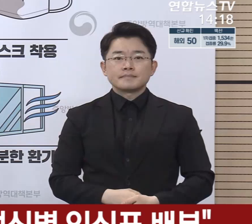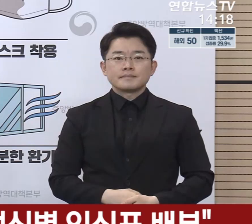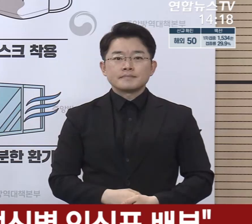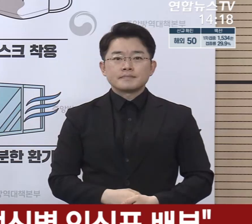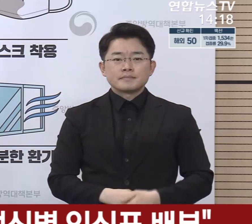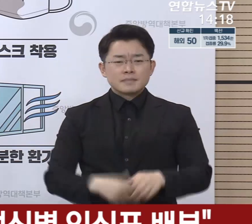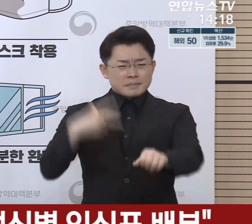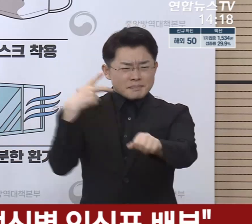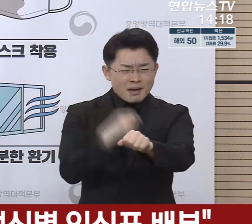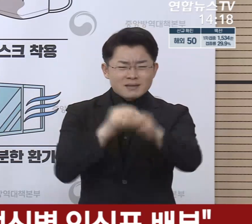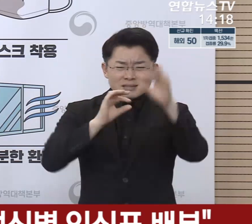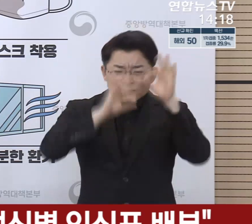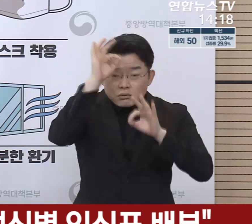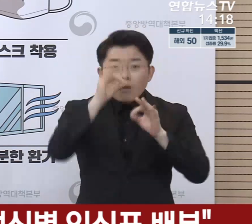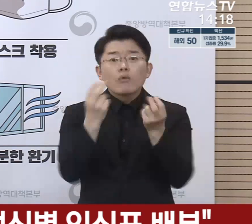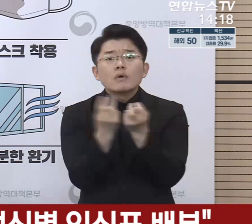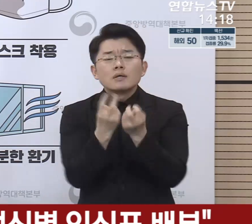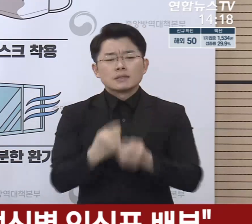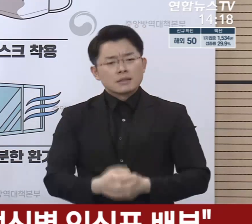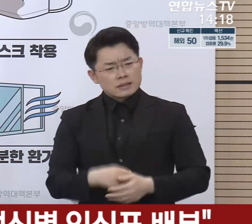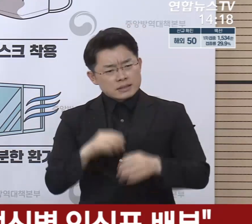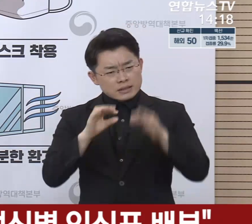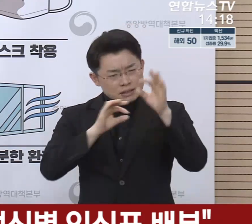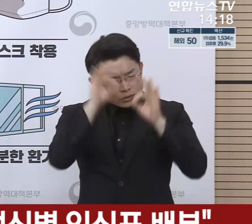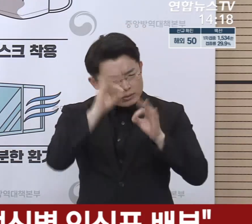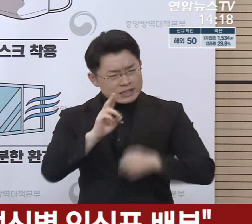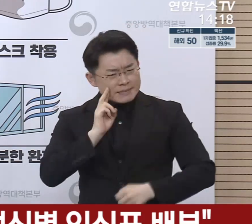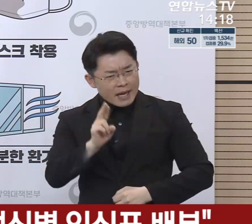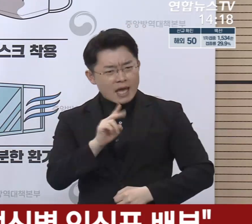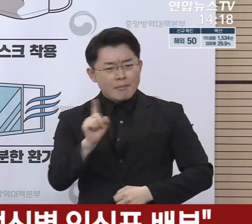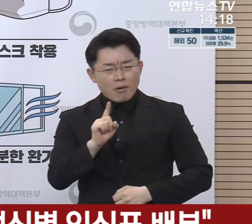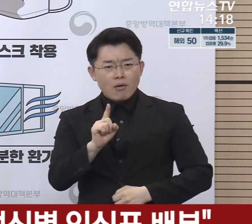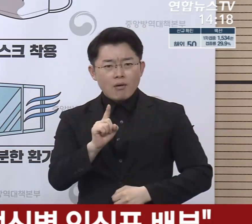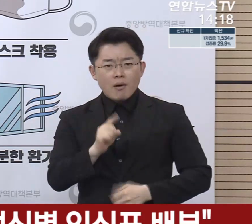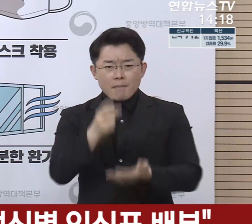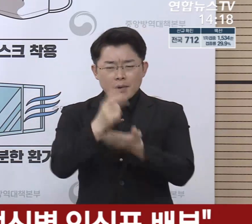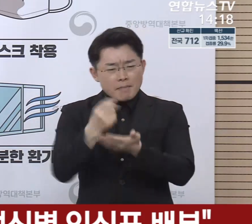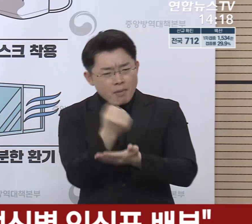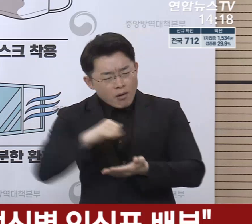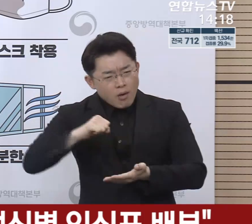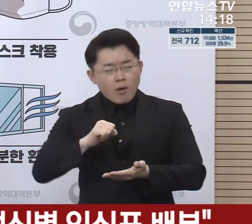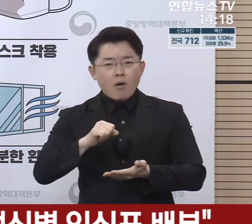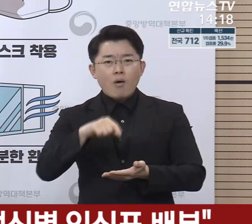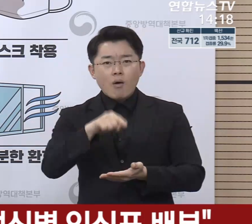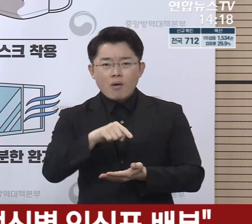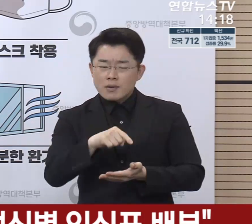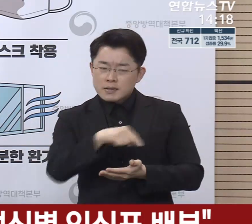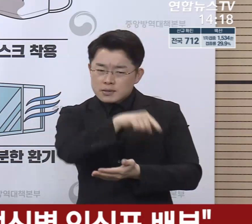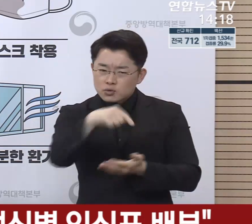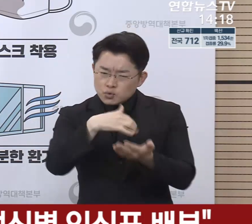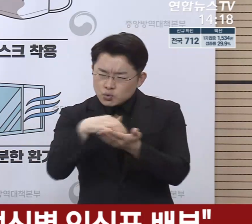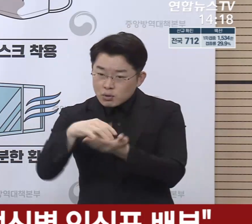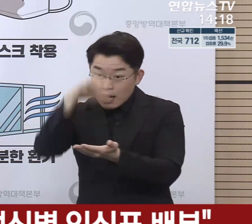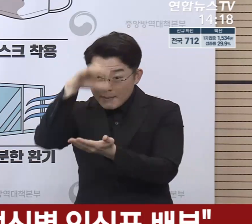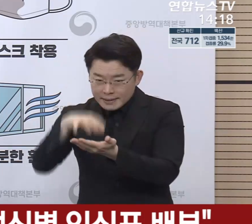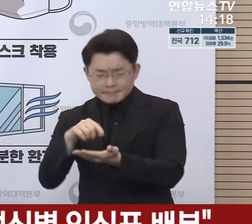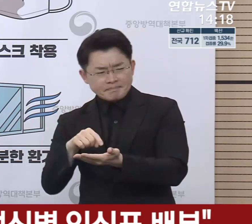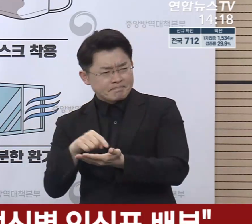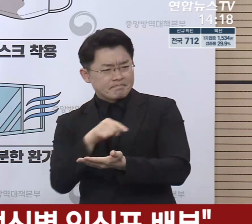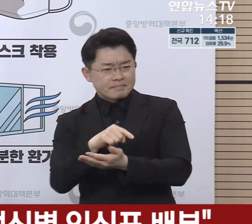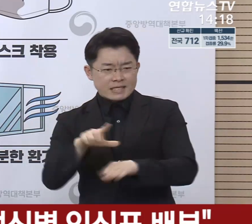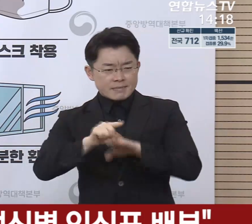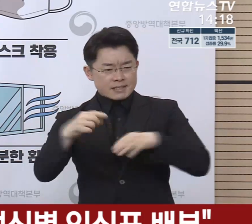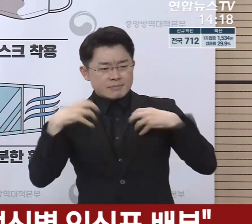또한 오접종 발생 시에는 고의 또는 중과실 여부 또는 위반 횟수 등을 반영해서